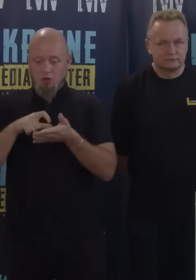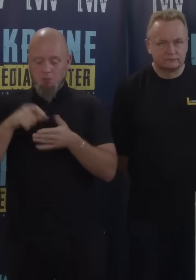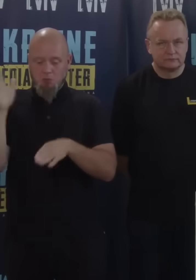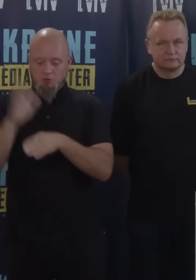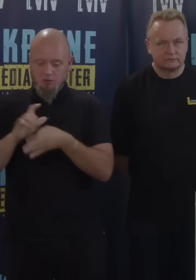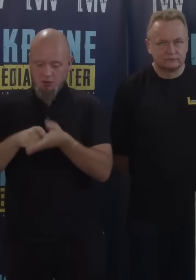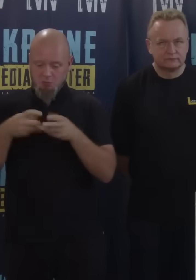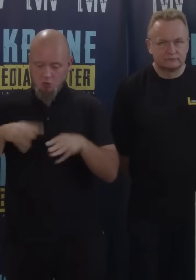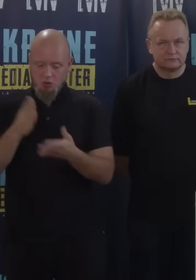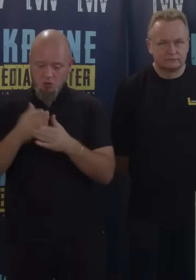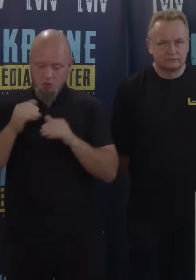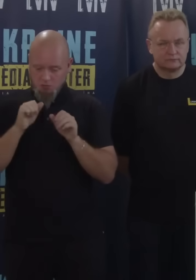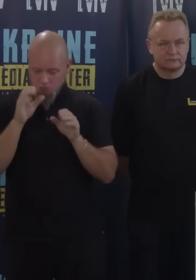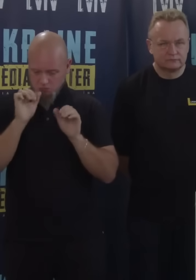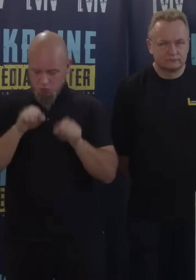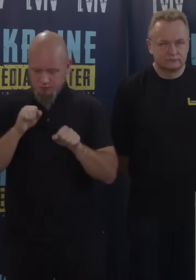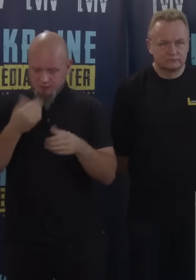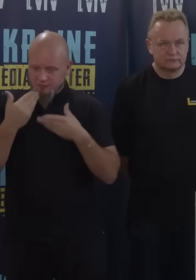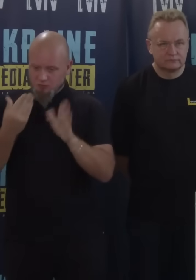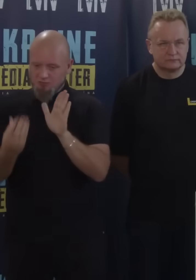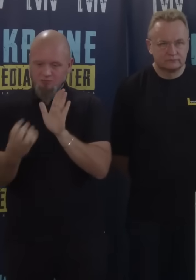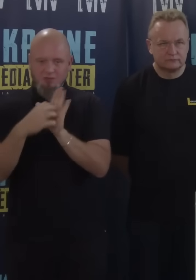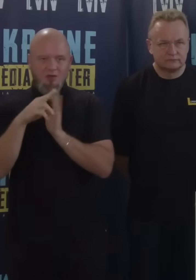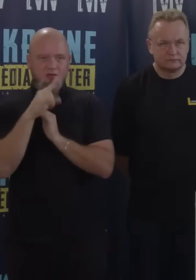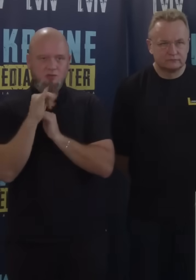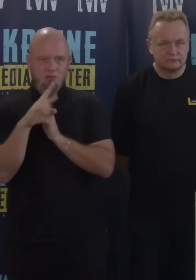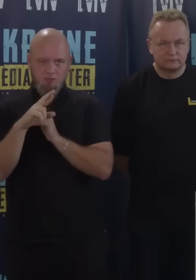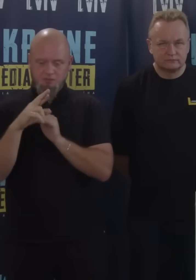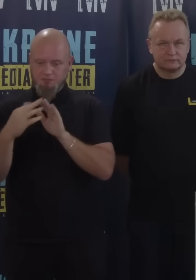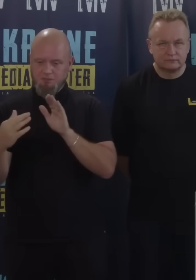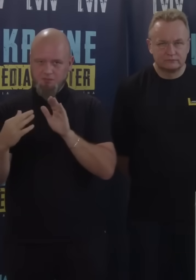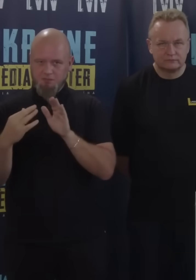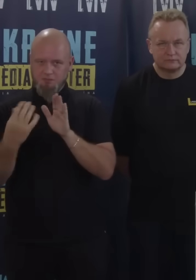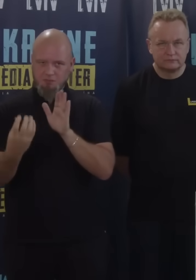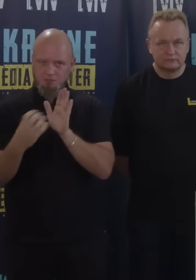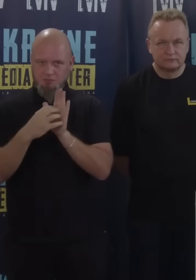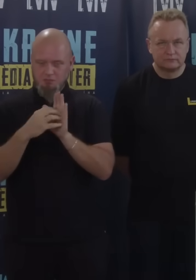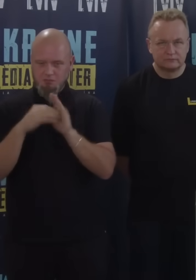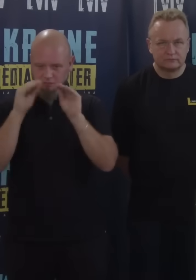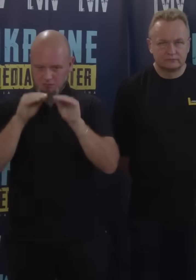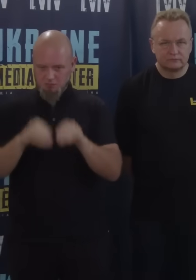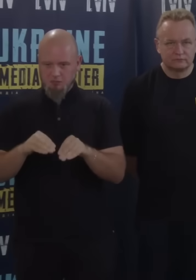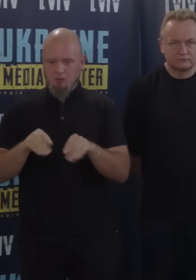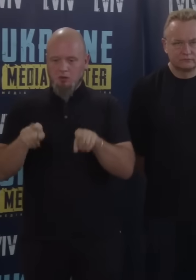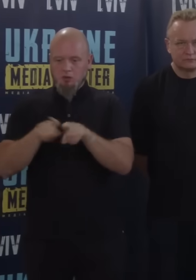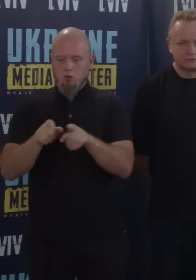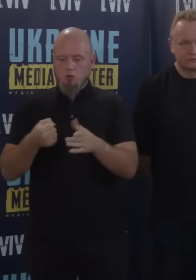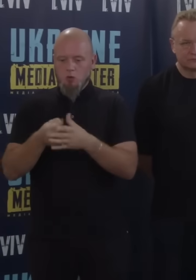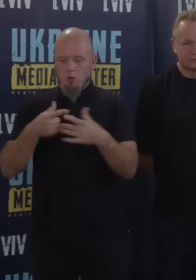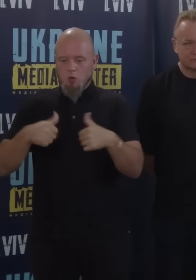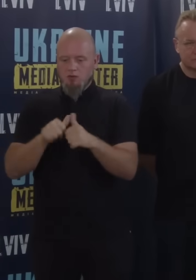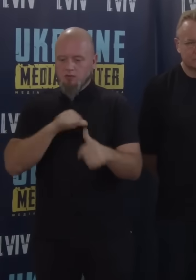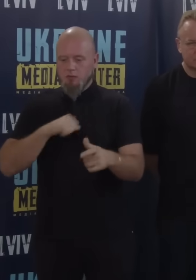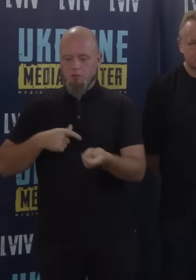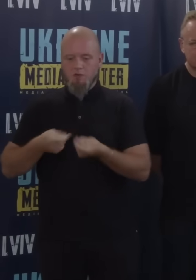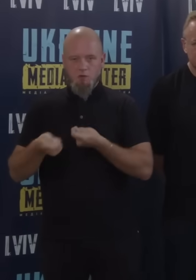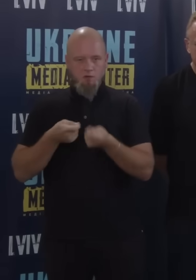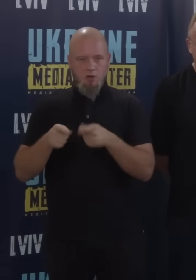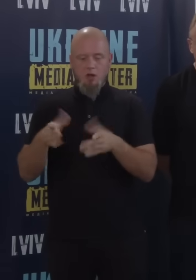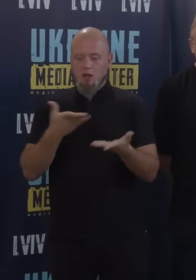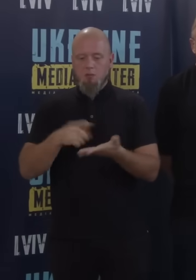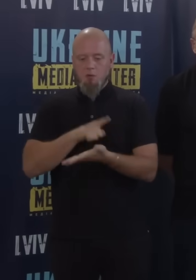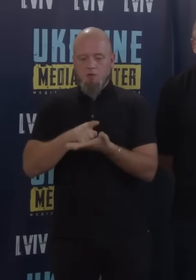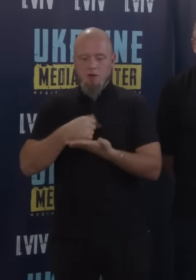є можливість звернутися через систему «Дія», також до органів місцевого самоврядування, які мають